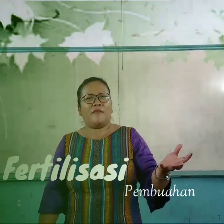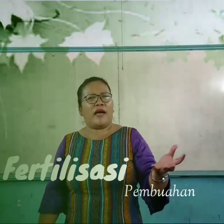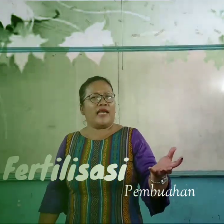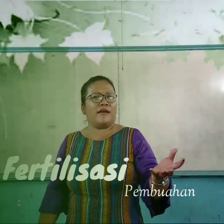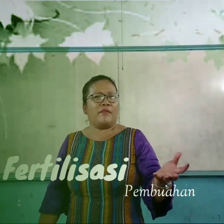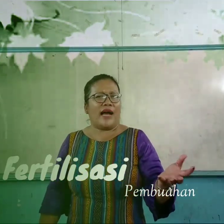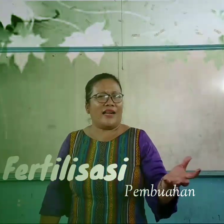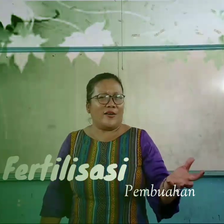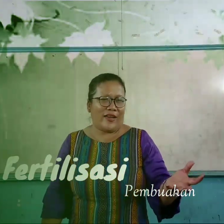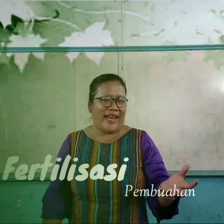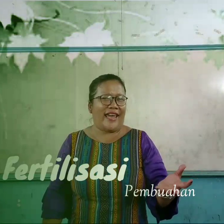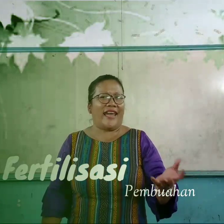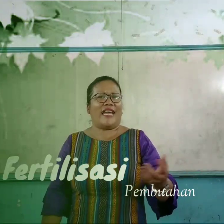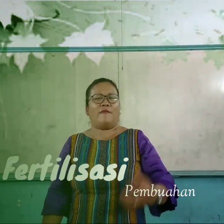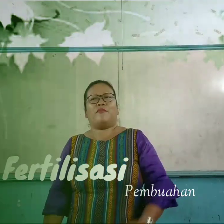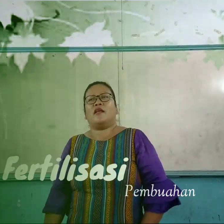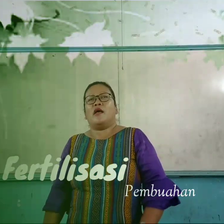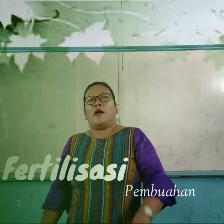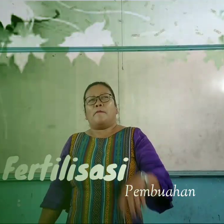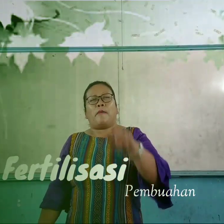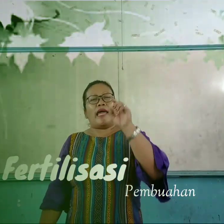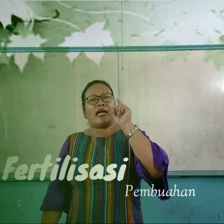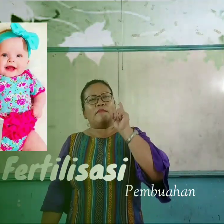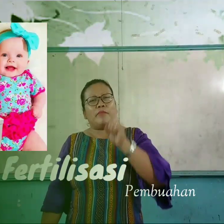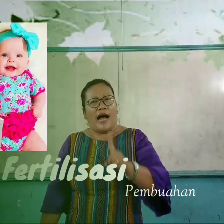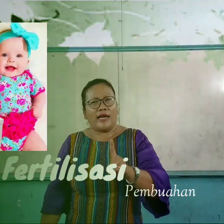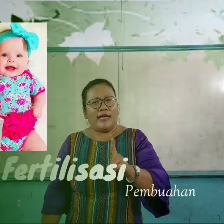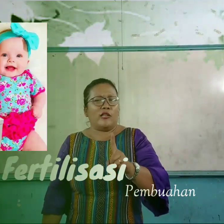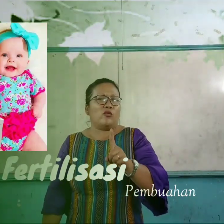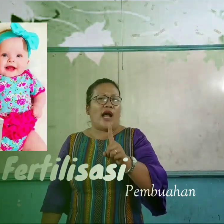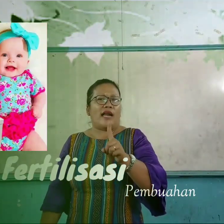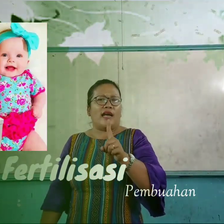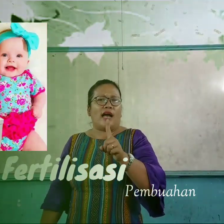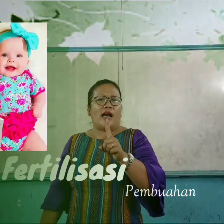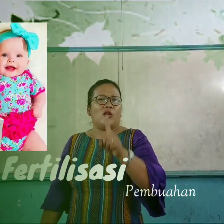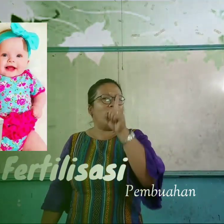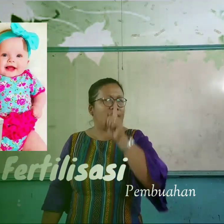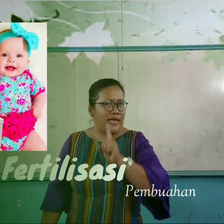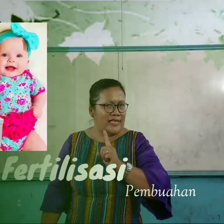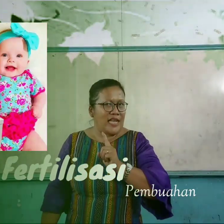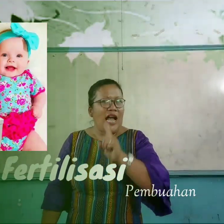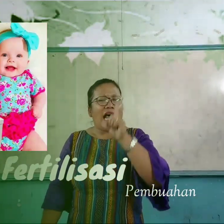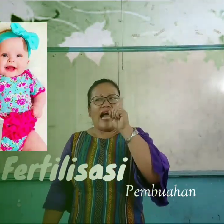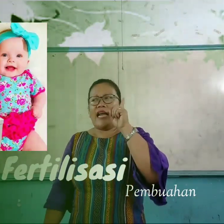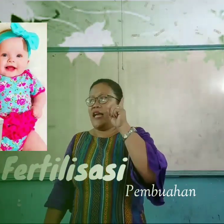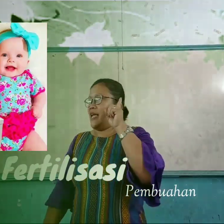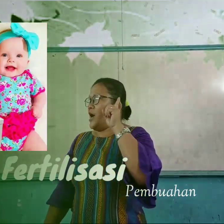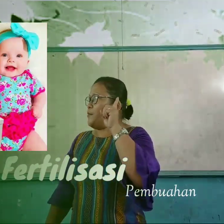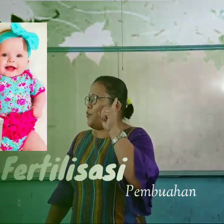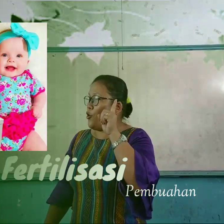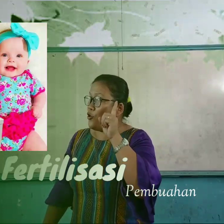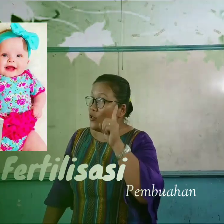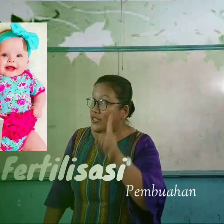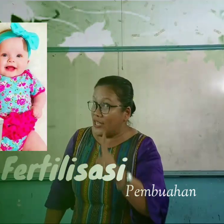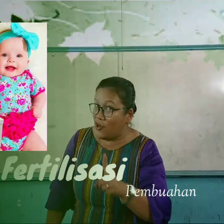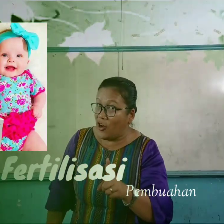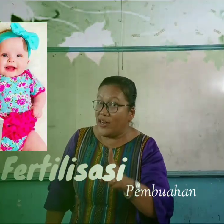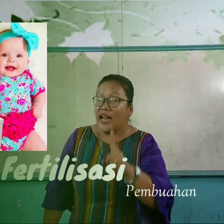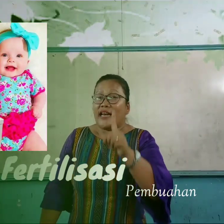bayi kembar? Bayi kembar itu ada dua jenis, ada yang monozigot dan